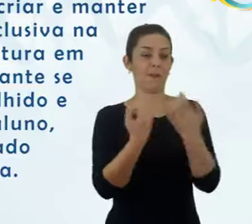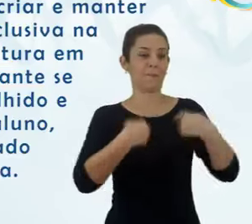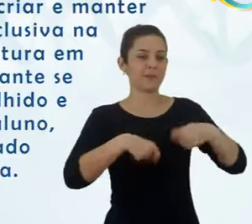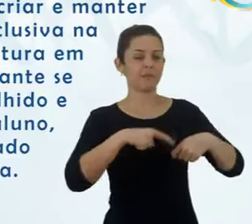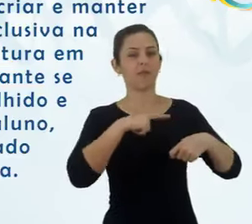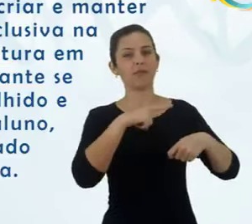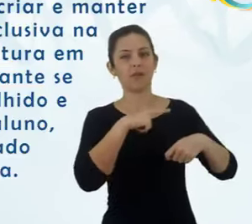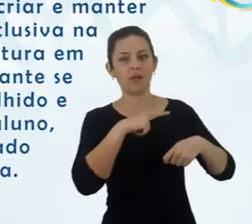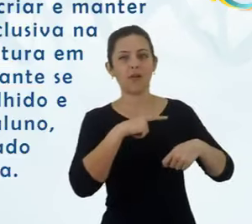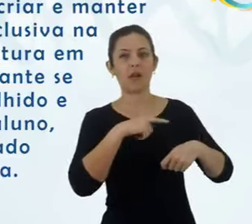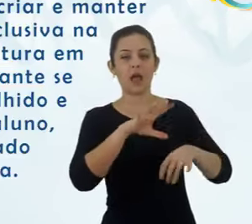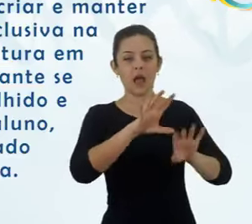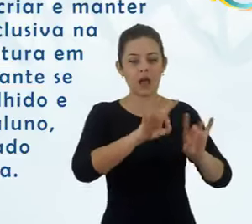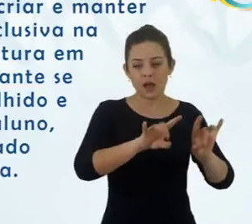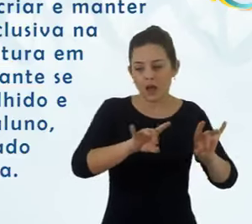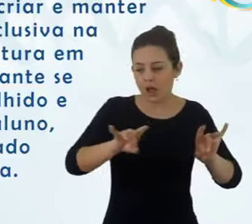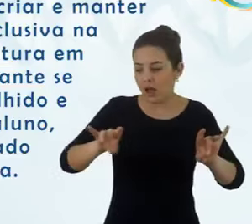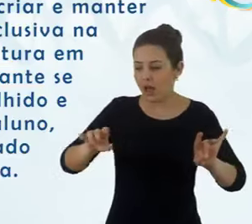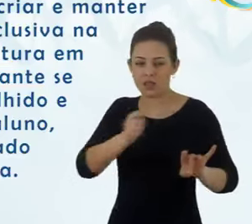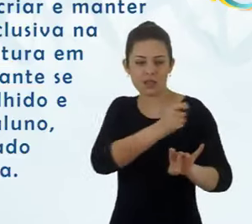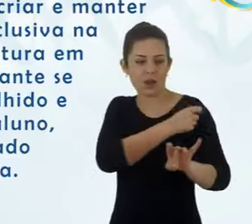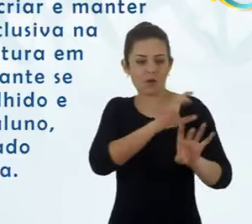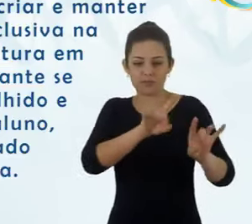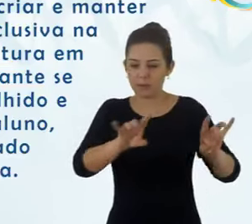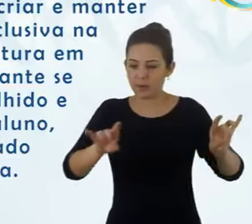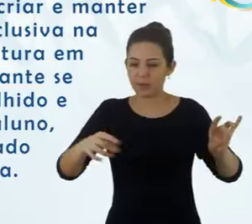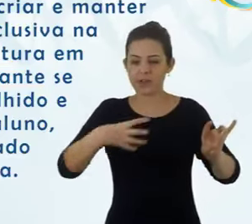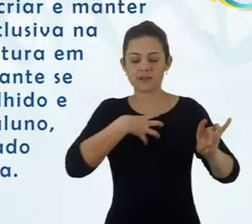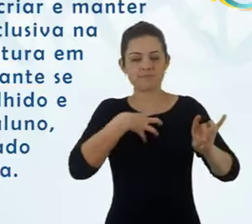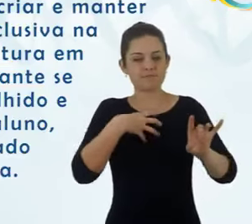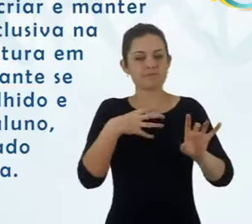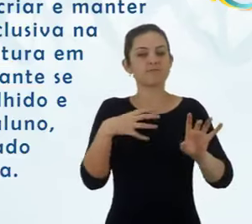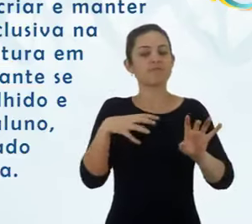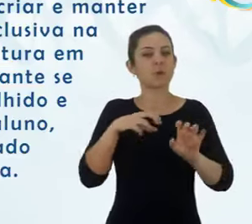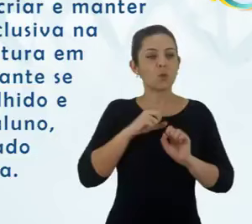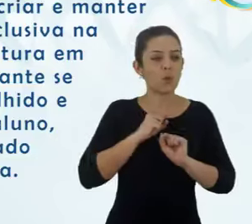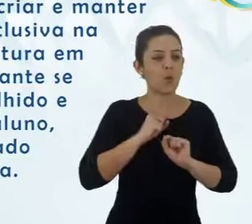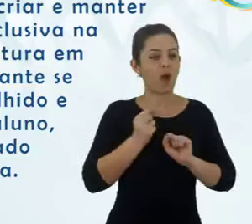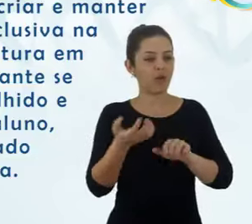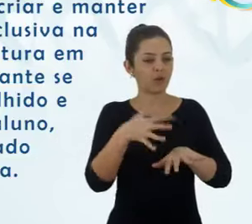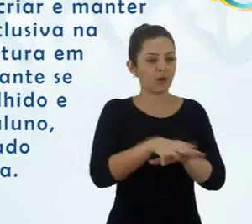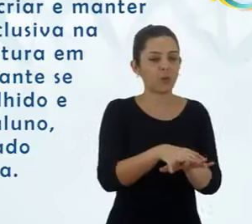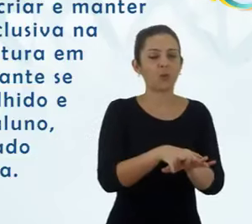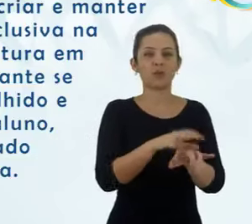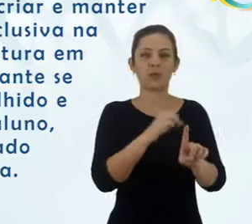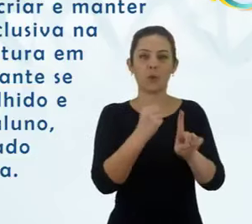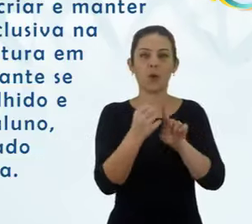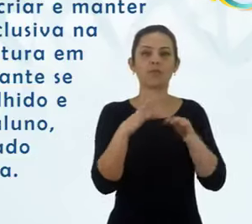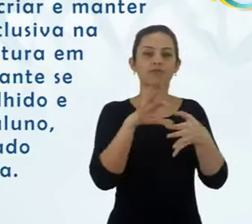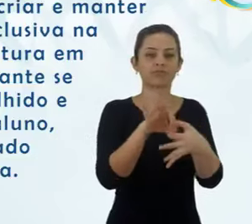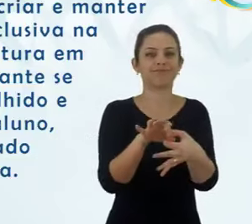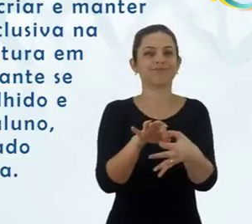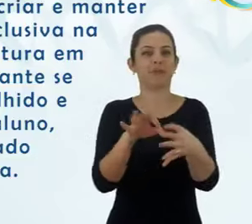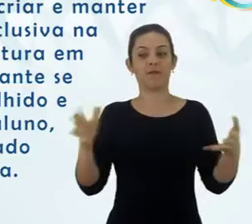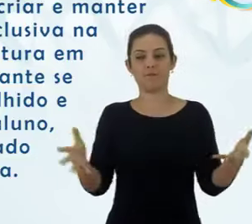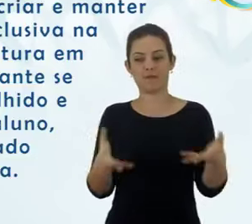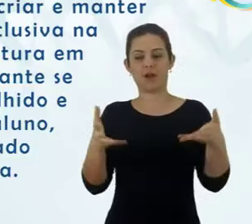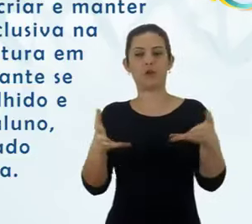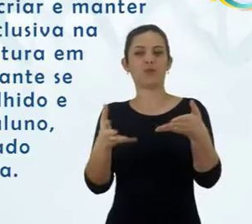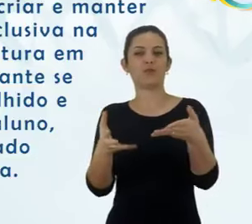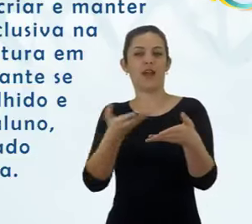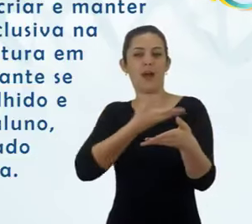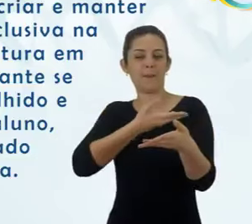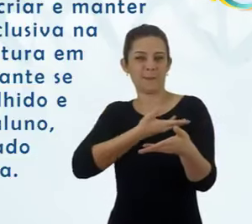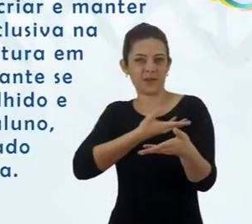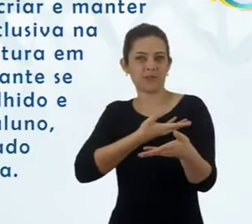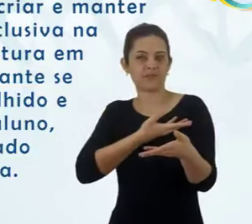escola. Uma cultura em que cada estudante se sinta tanto acolhido e incluído como aluno, quanto